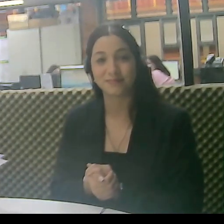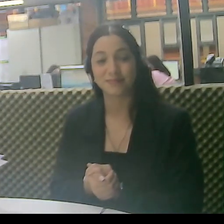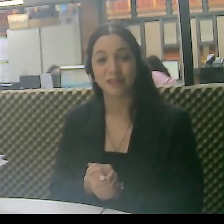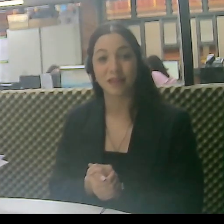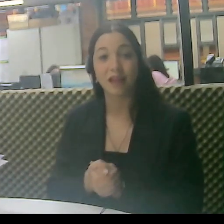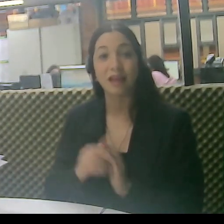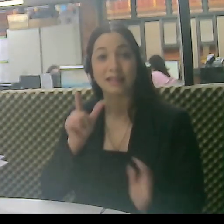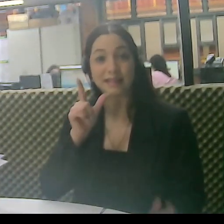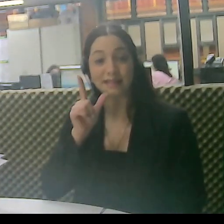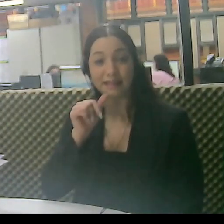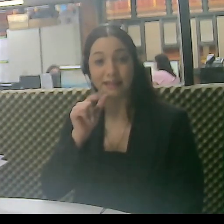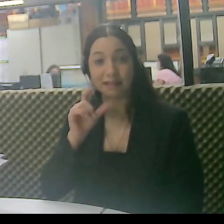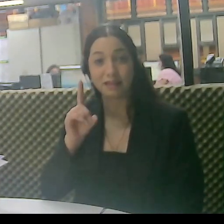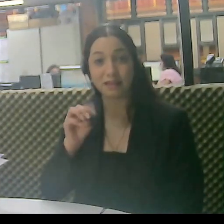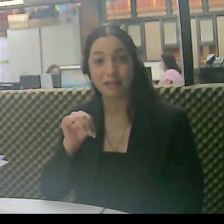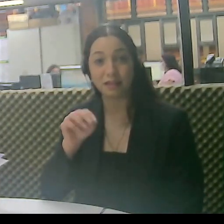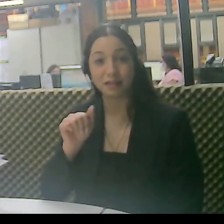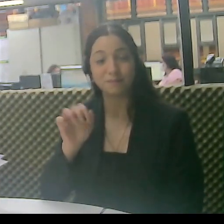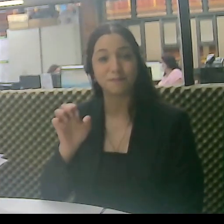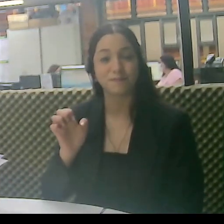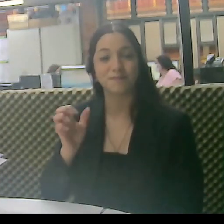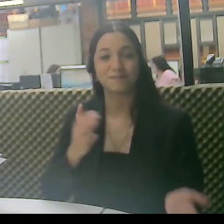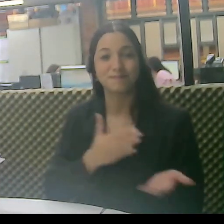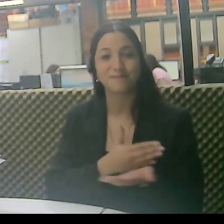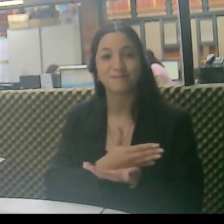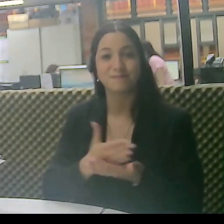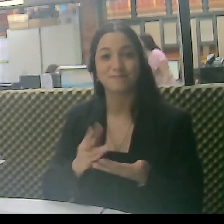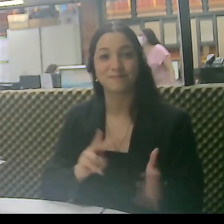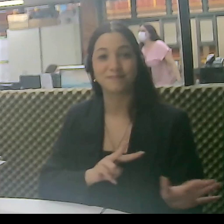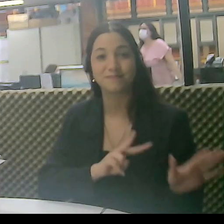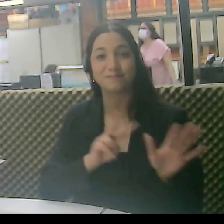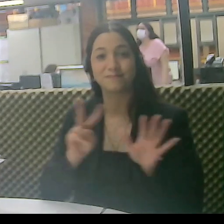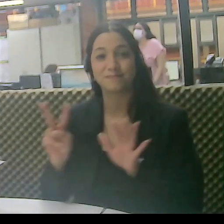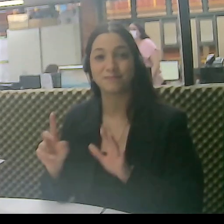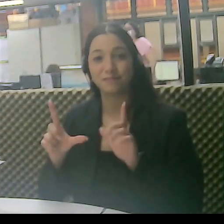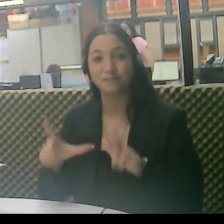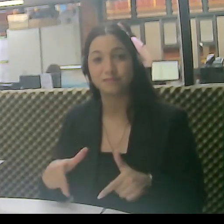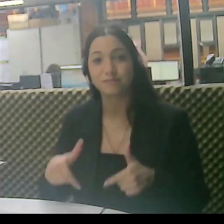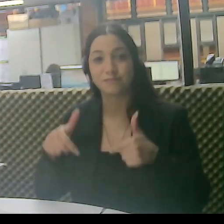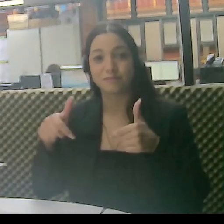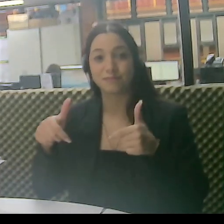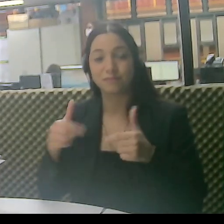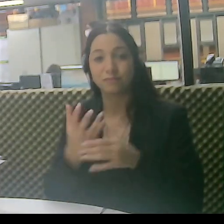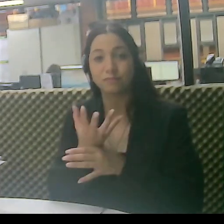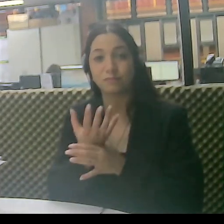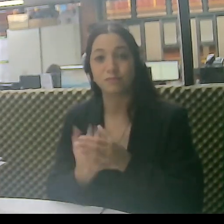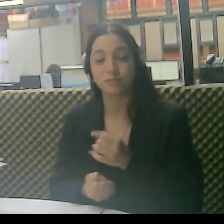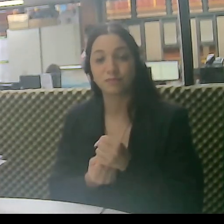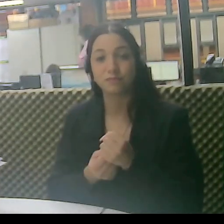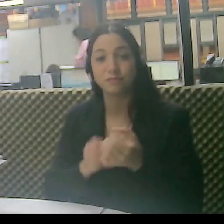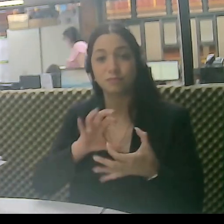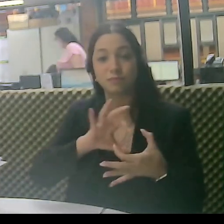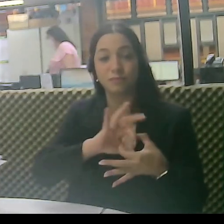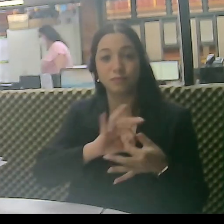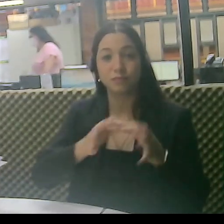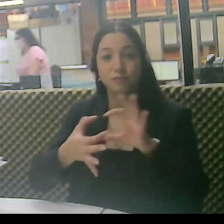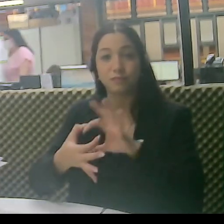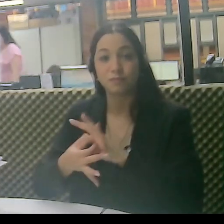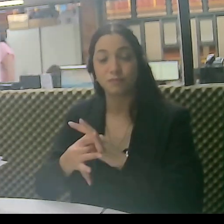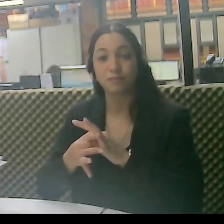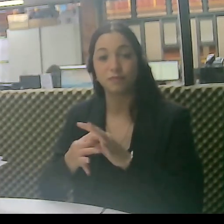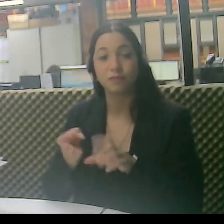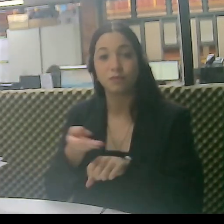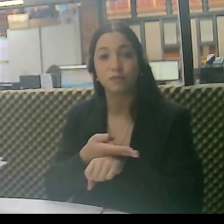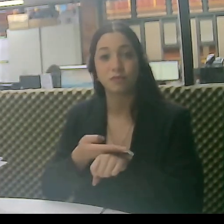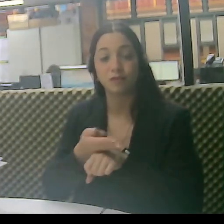Departamento Municipal de Água e Esgoto, o DEMAI, iniciou nesta semana a execução de uma adutora de interligação entre a Estação de Tratamento de